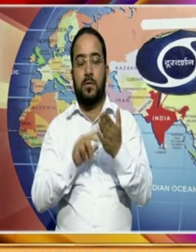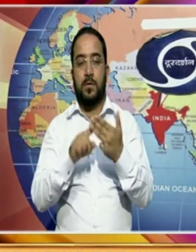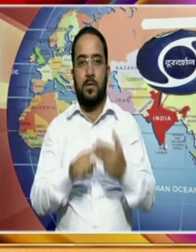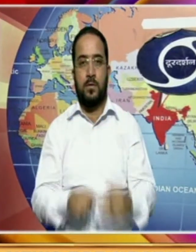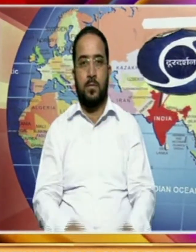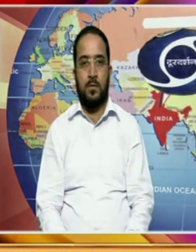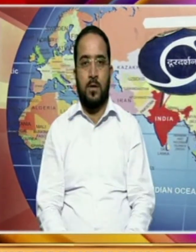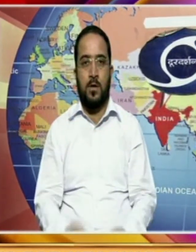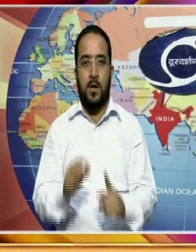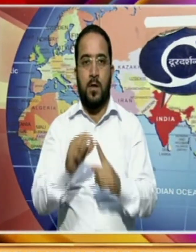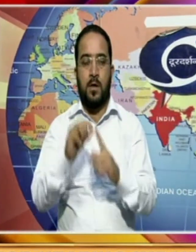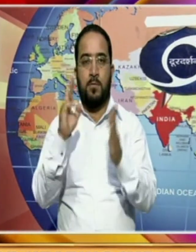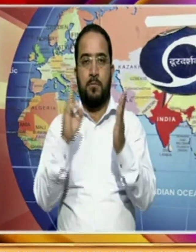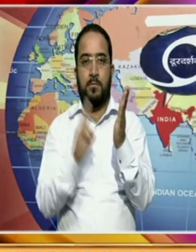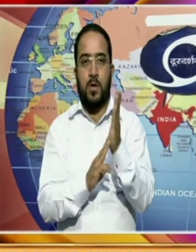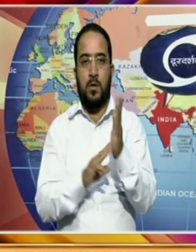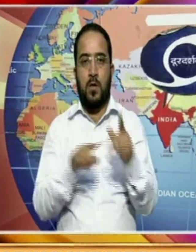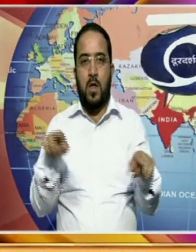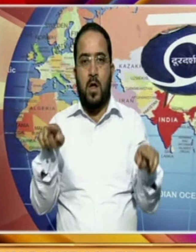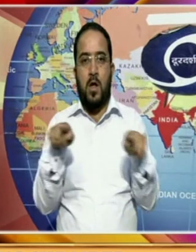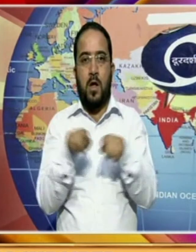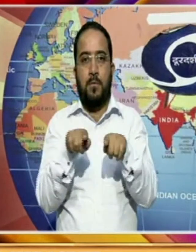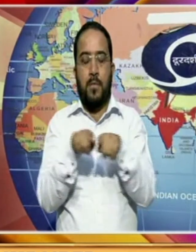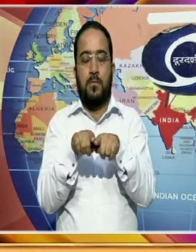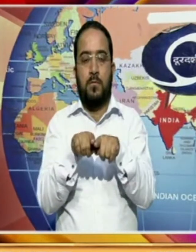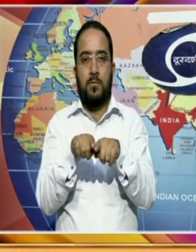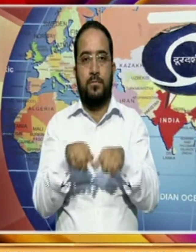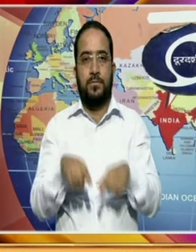कि वज़ीर आज़म यूनान के अपने हम मनसब की दावत पर